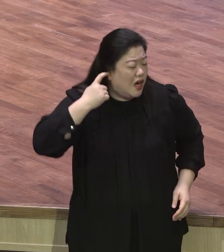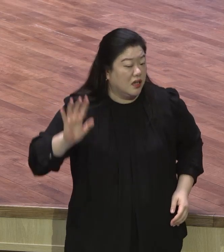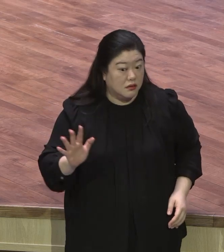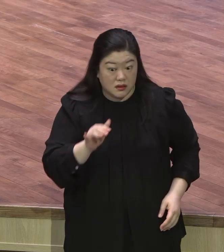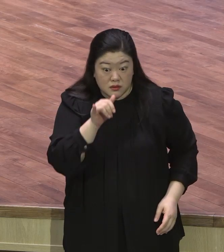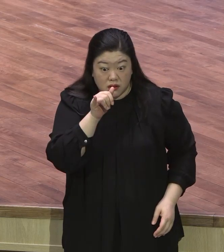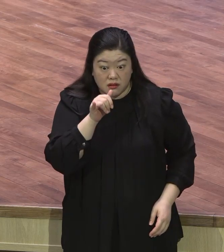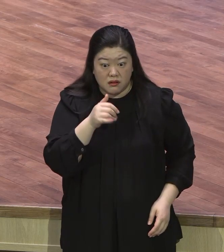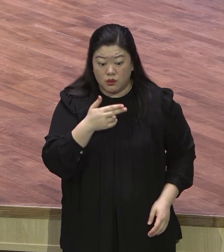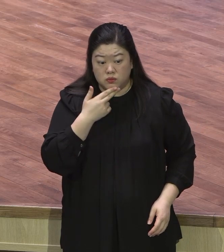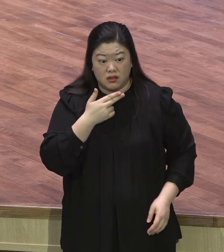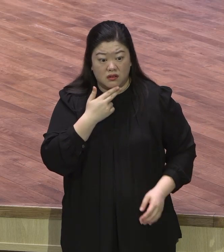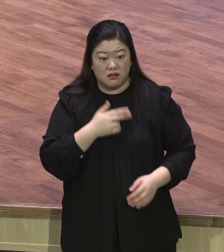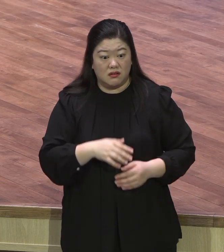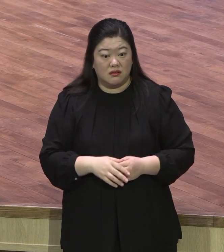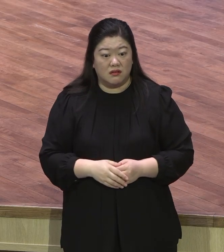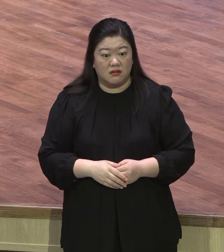듣겠어요.